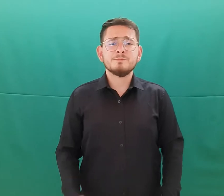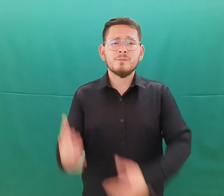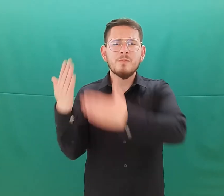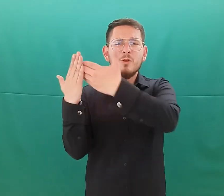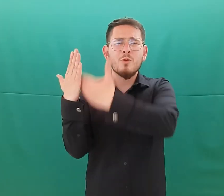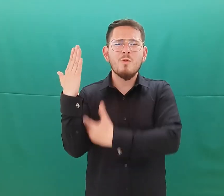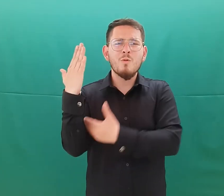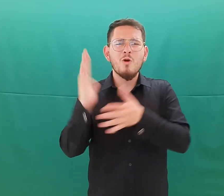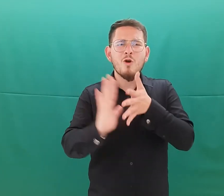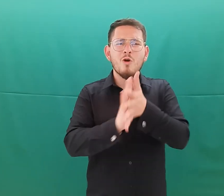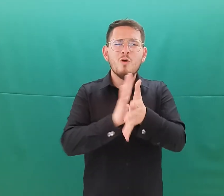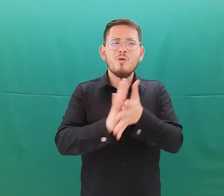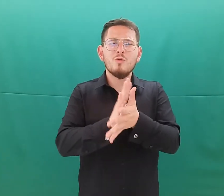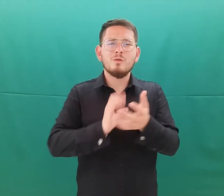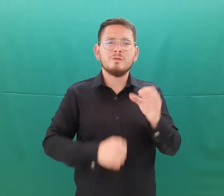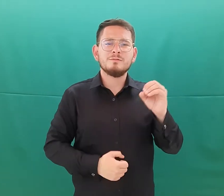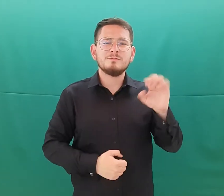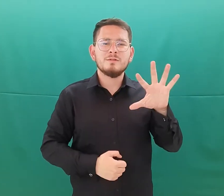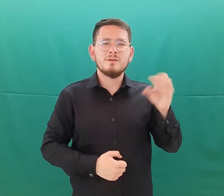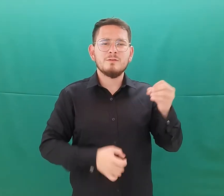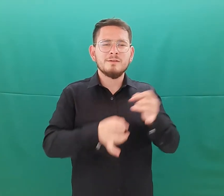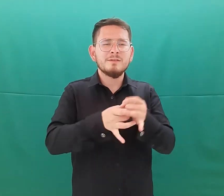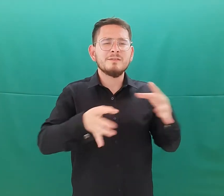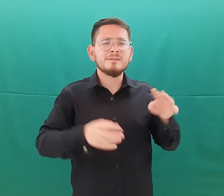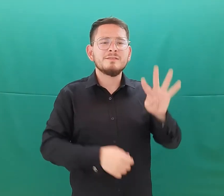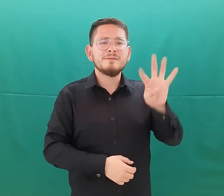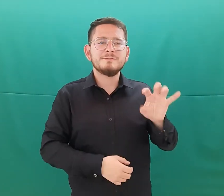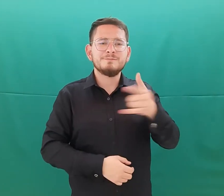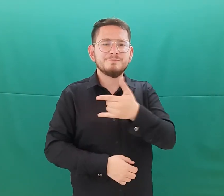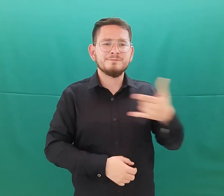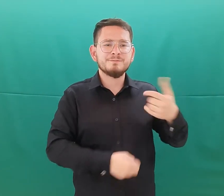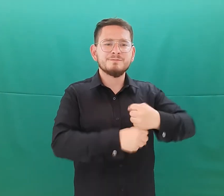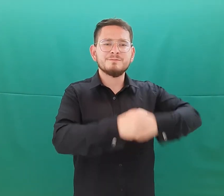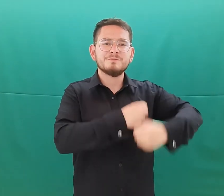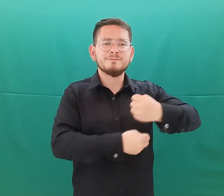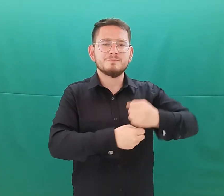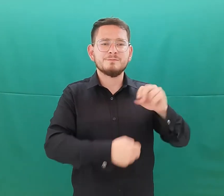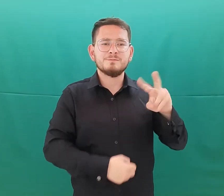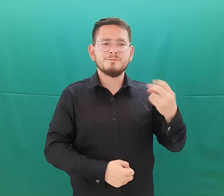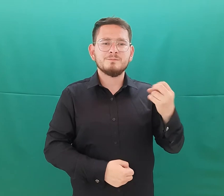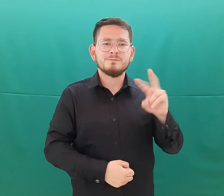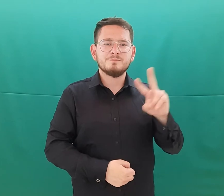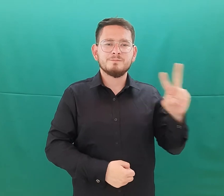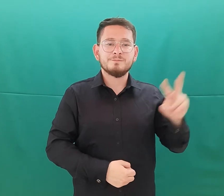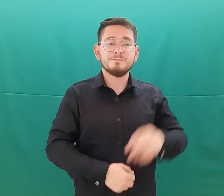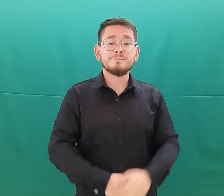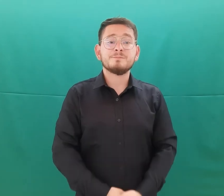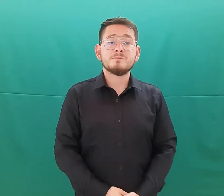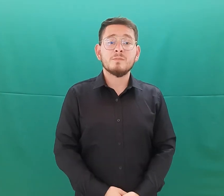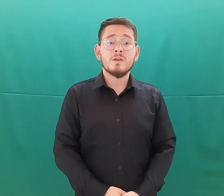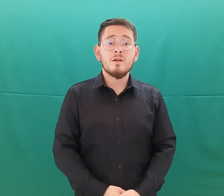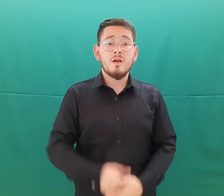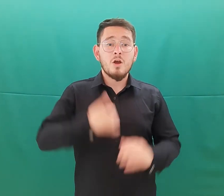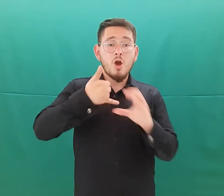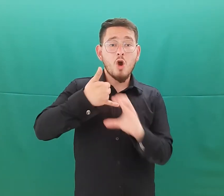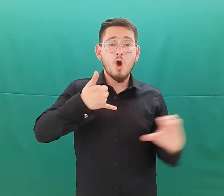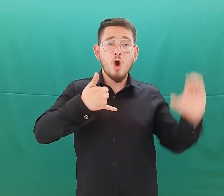Boletín informativo 50 del 9 de marzo del 2022. De los 1.123 municipios de Colombia, Tunja